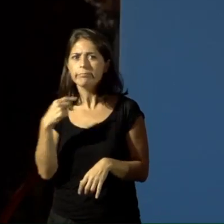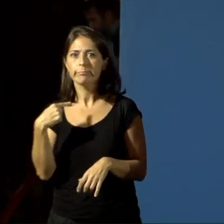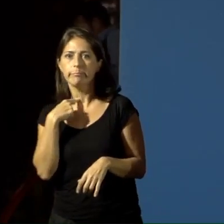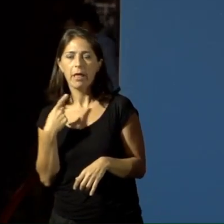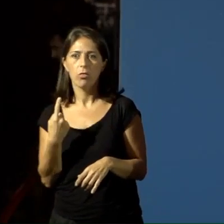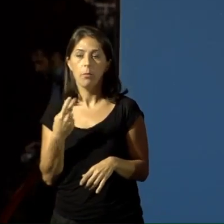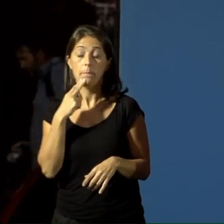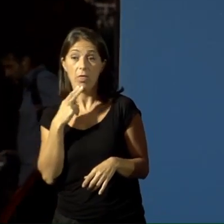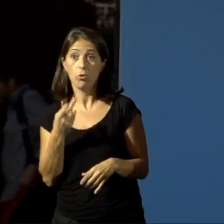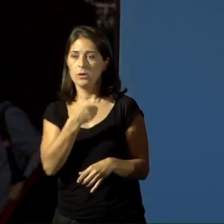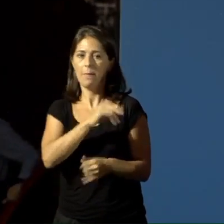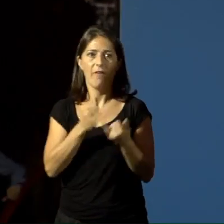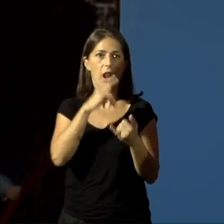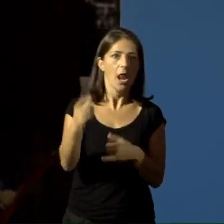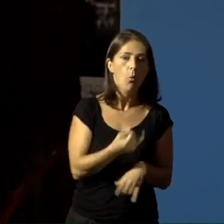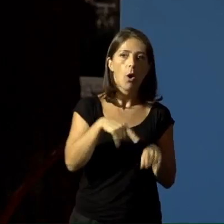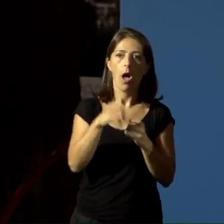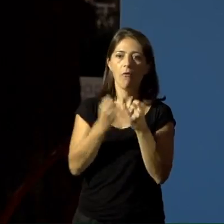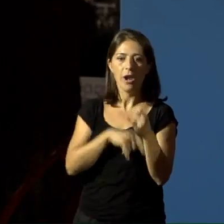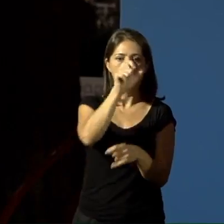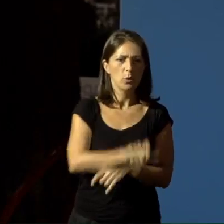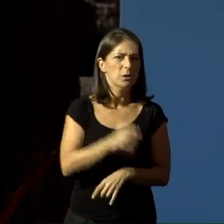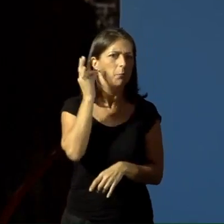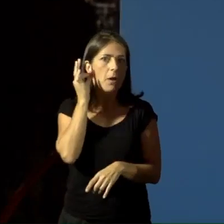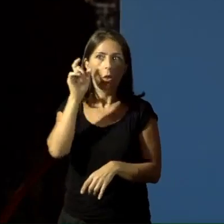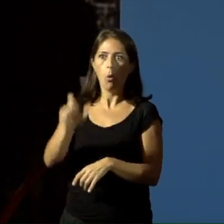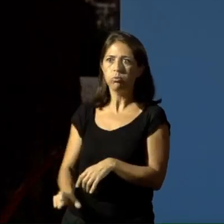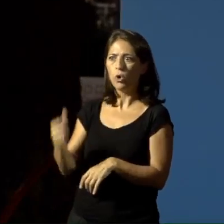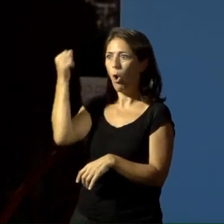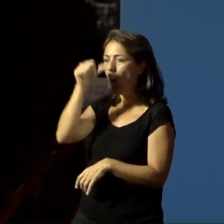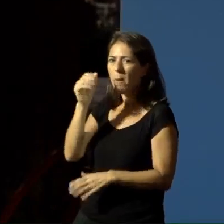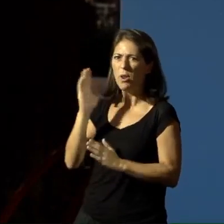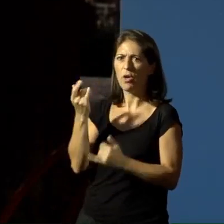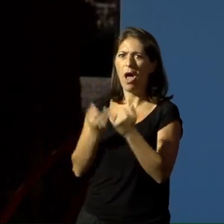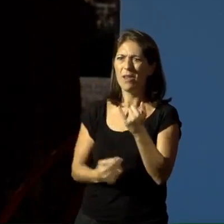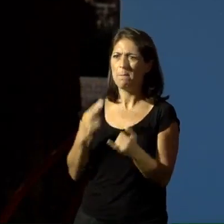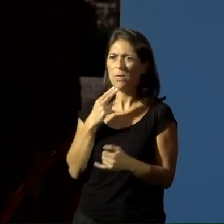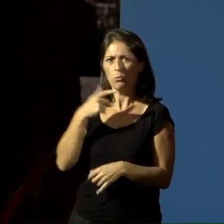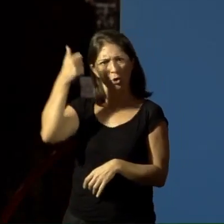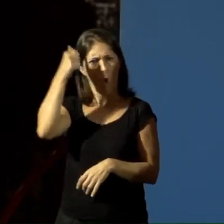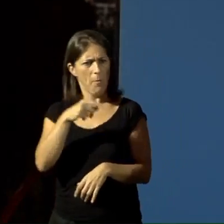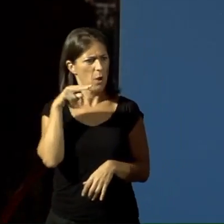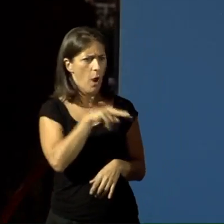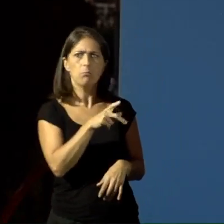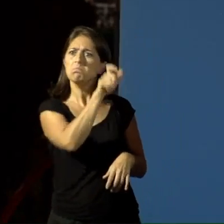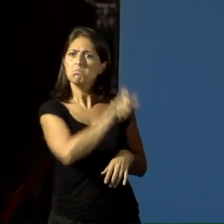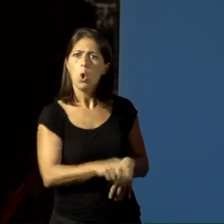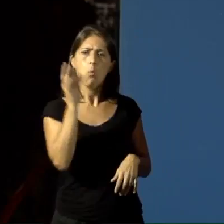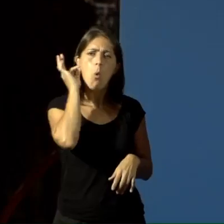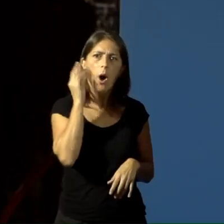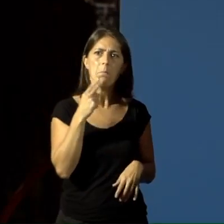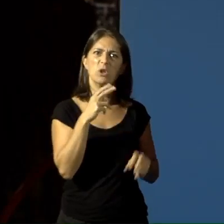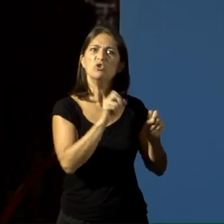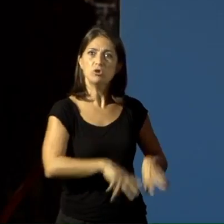ten medo a dicir. Medo da muller a violencia do home, medo do home a muller sen medo. En Marea vai acabar con